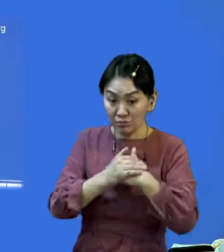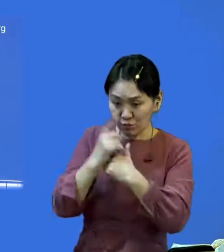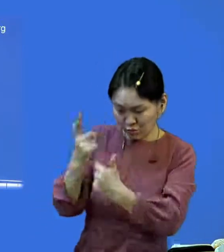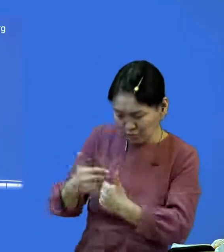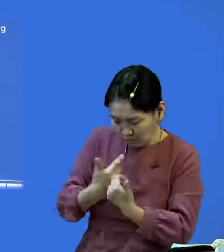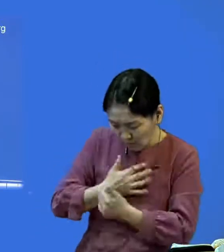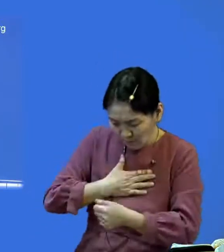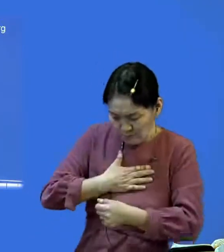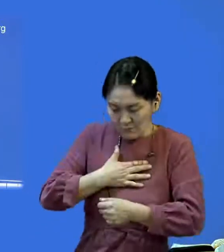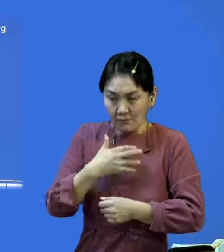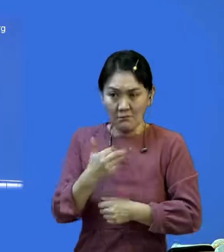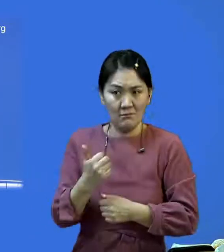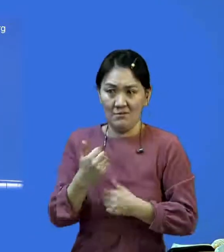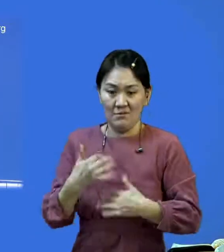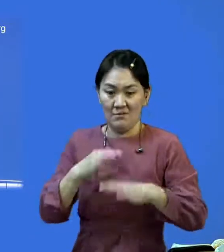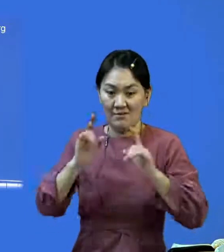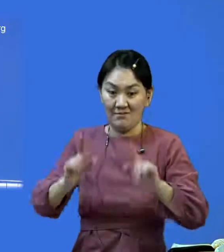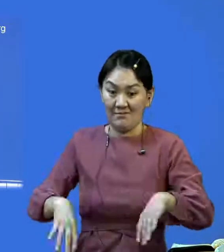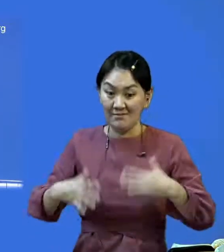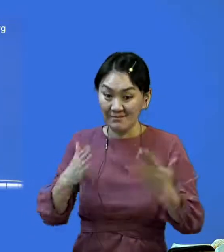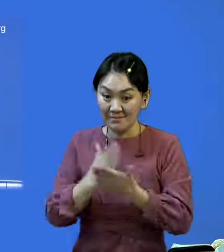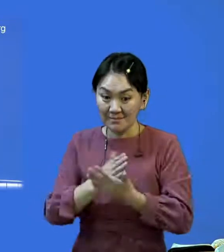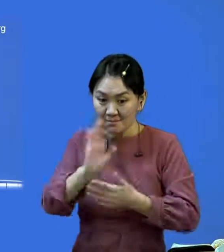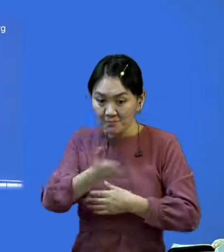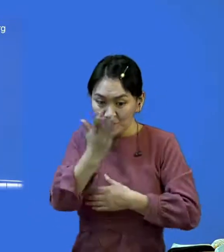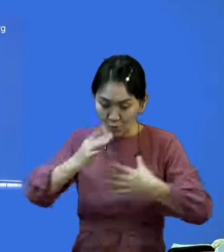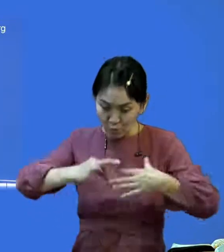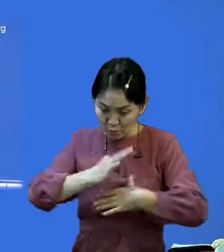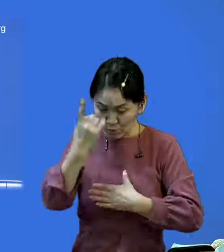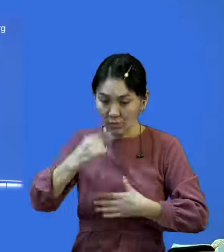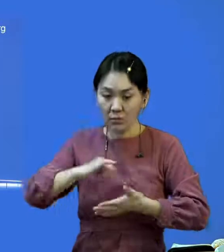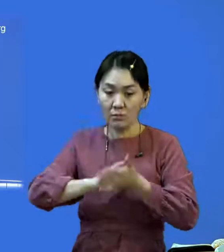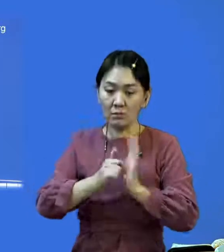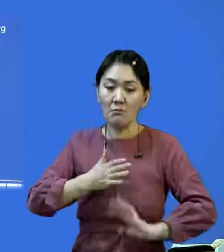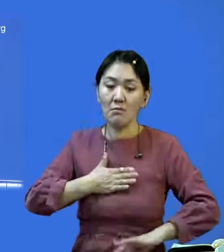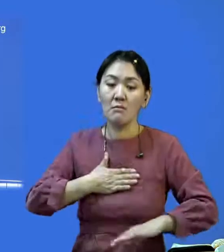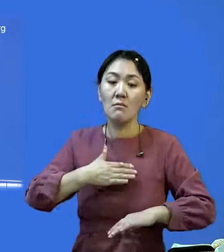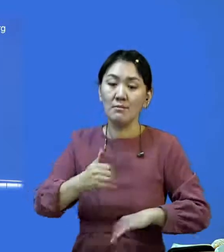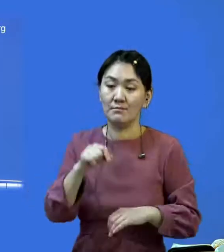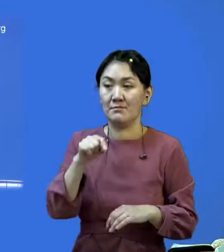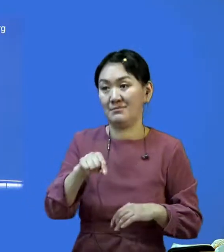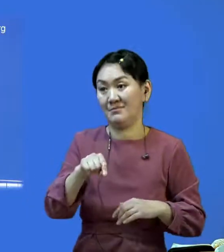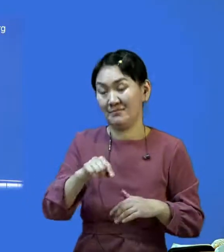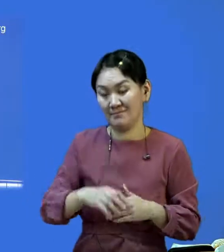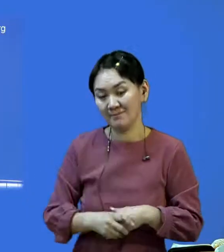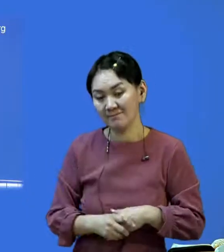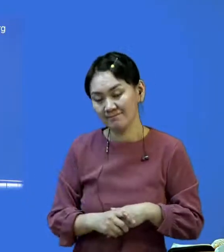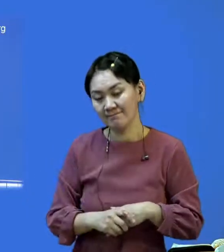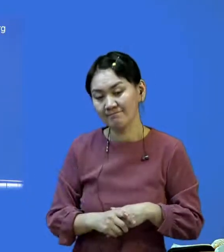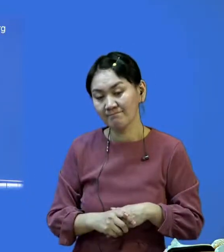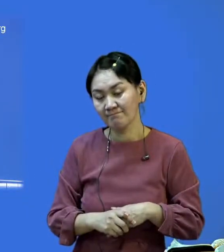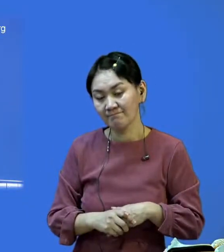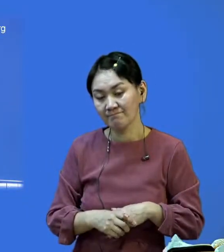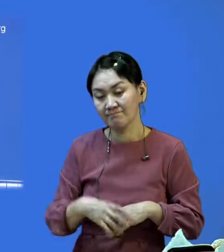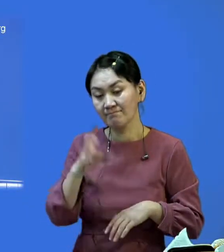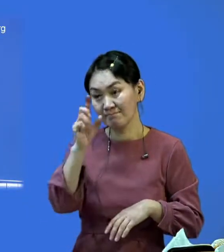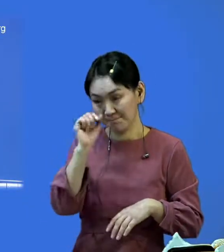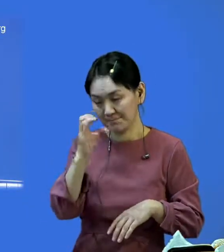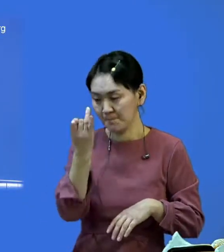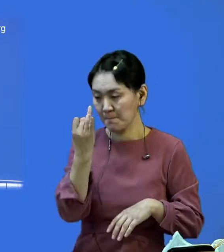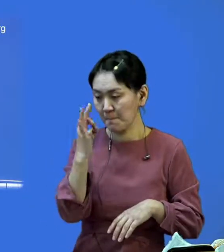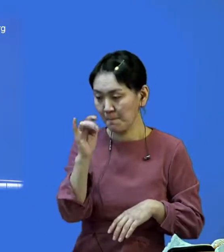болгосон гэж байна. Тэгэхээр гайхалтай байна. Бид үхний сүнс бол одоо амьд болчихсон. За дээрэс нь